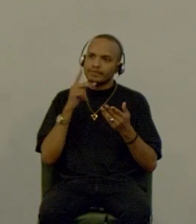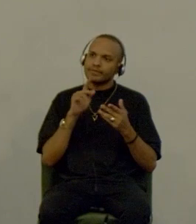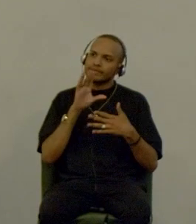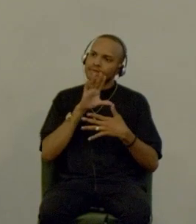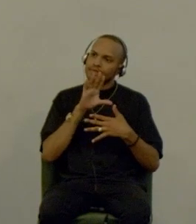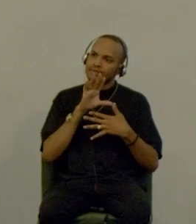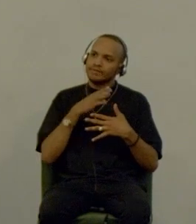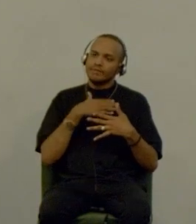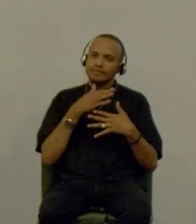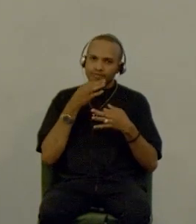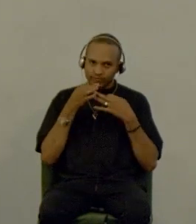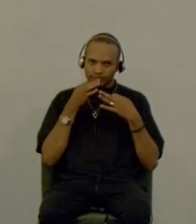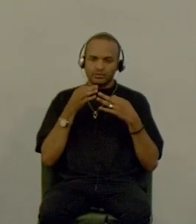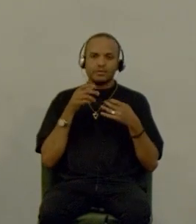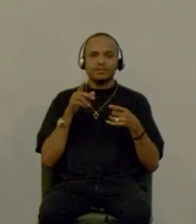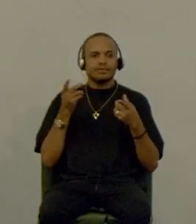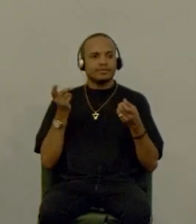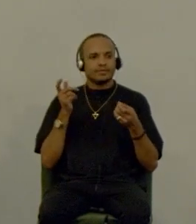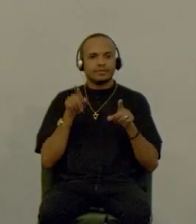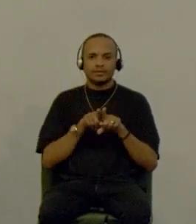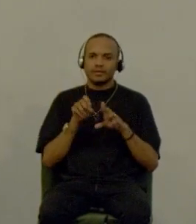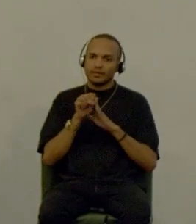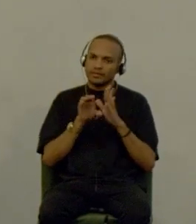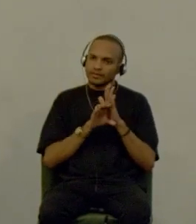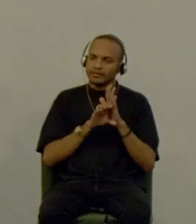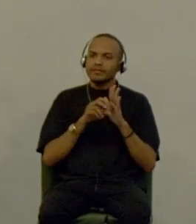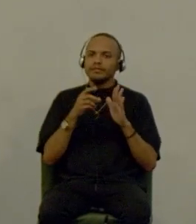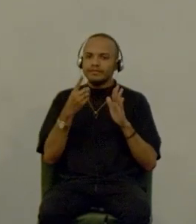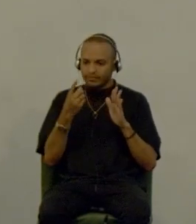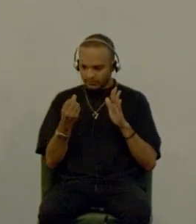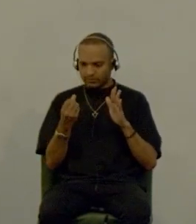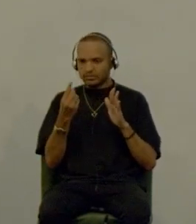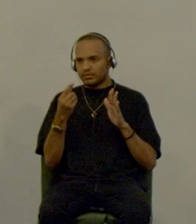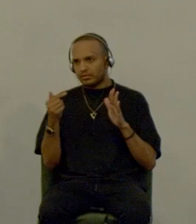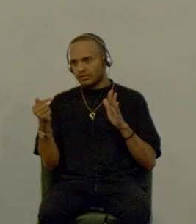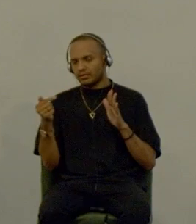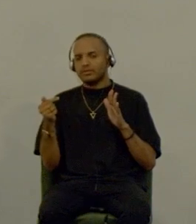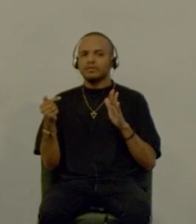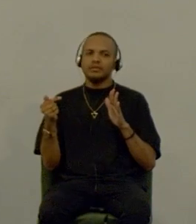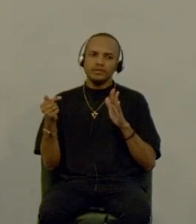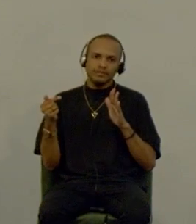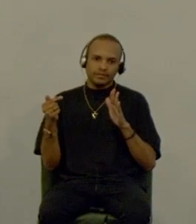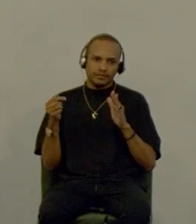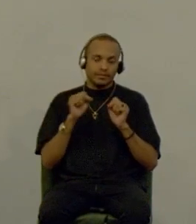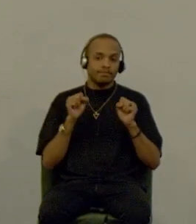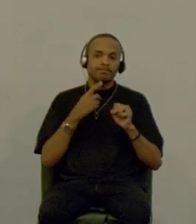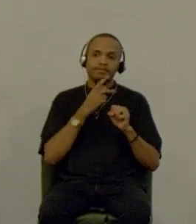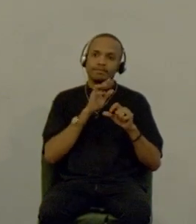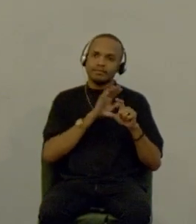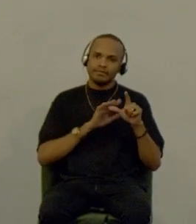au XVIe et au XVIIe siècle. Et ça, c'est des images que j'adore de Kircher, Athanasius Kircher, qui était